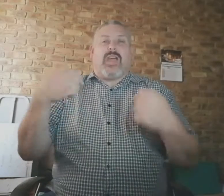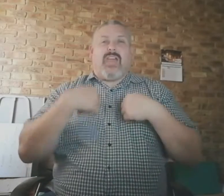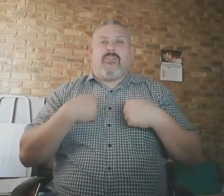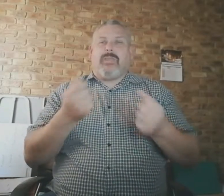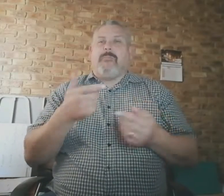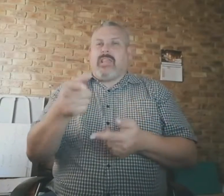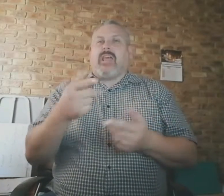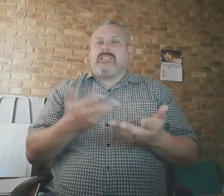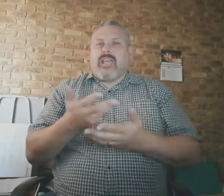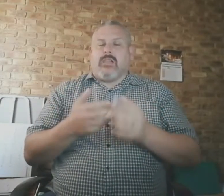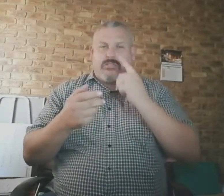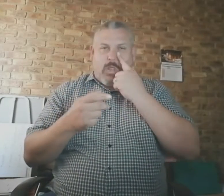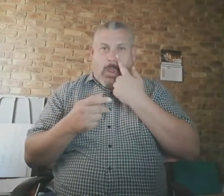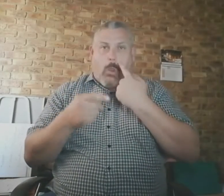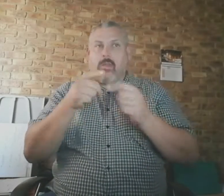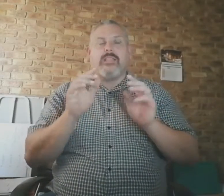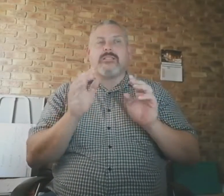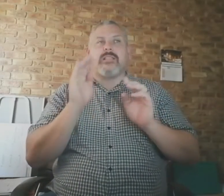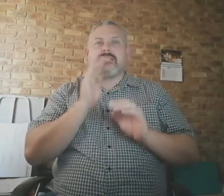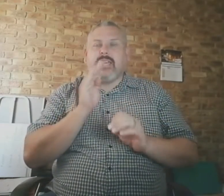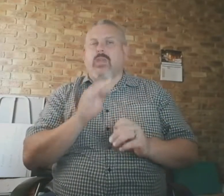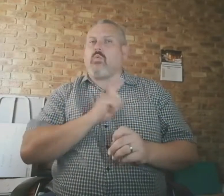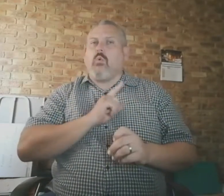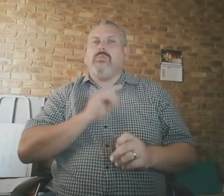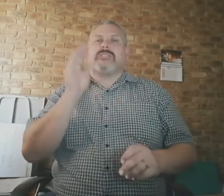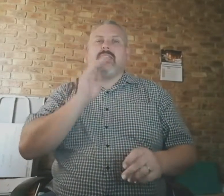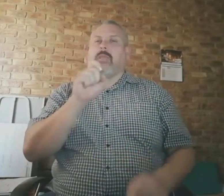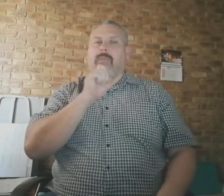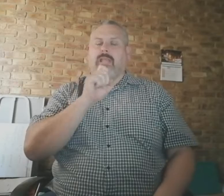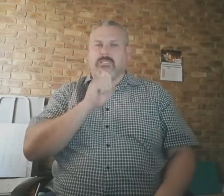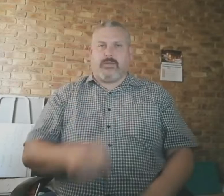so ek vult kindert julle gesels wat skinde, hoekom skinde mense?